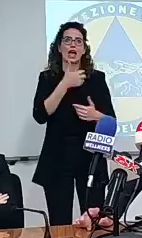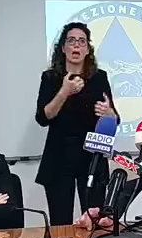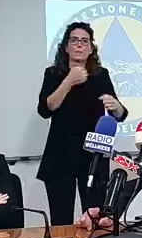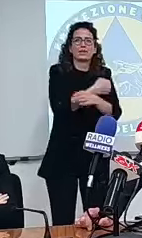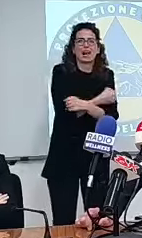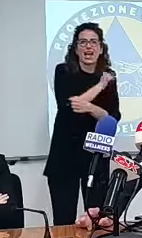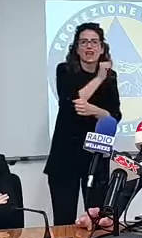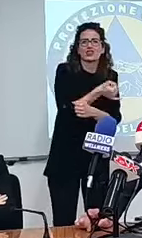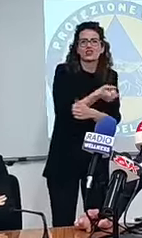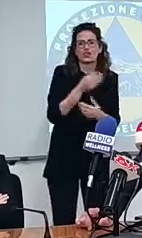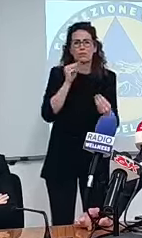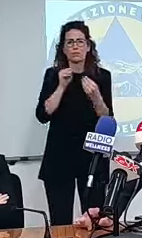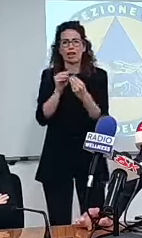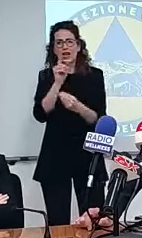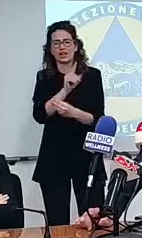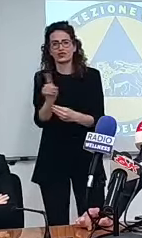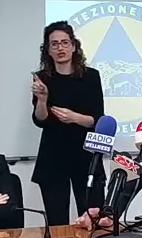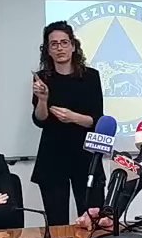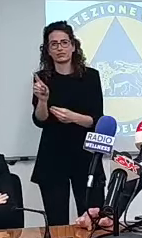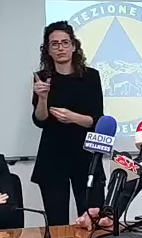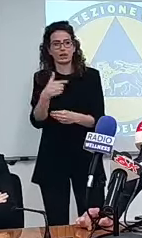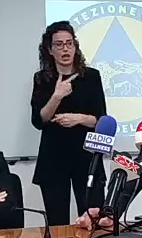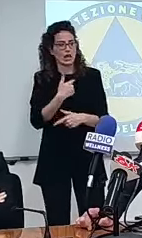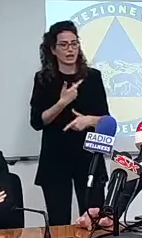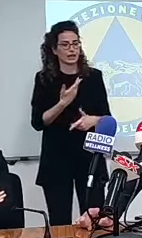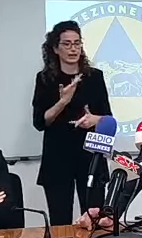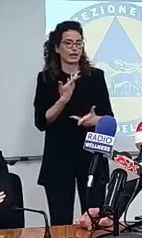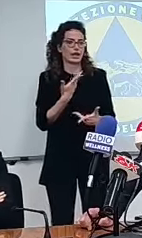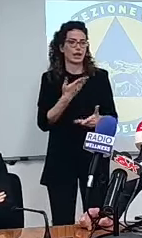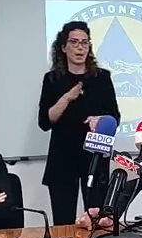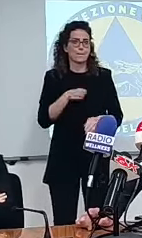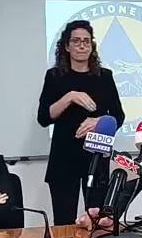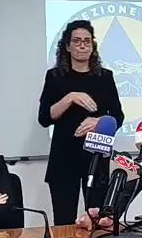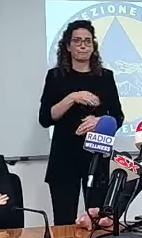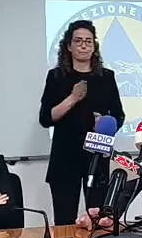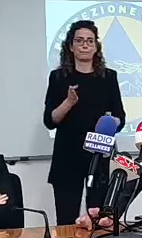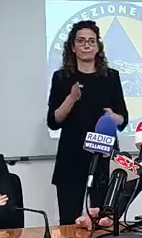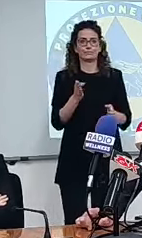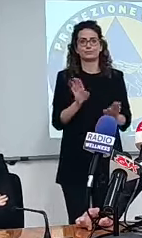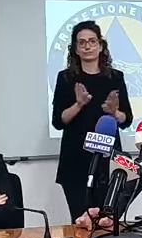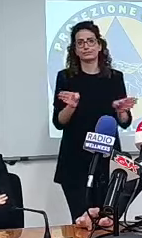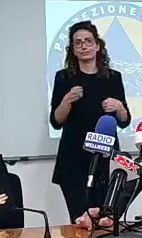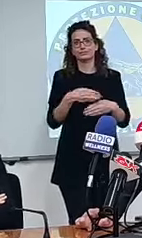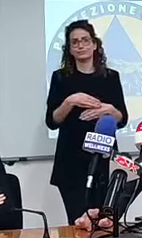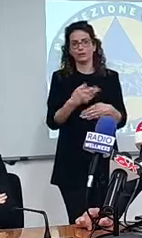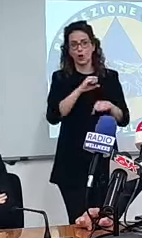abbracci, no i baci? Lei non crede alla castità, insomma. No, io credo... Io...